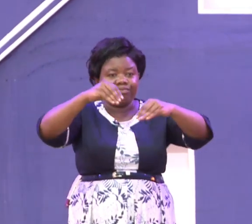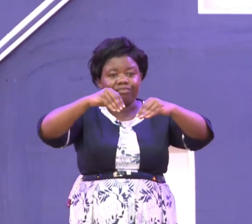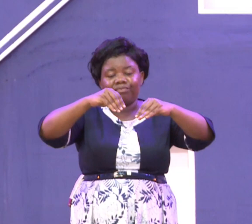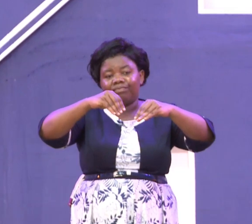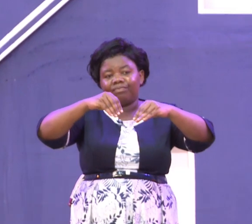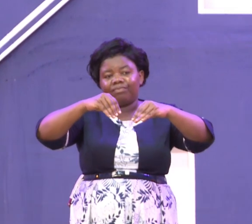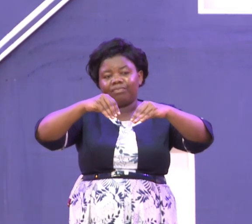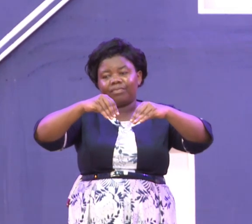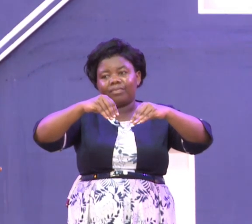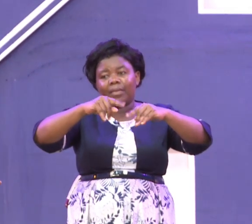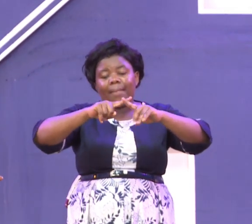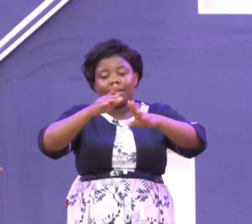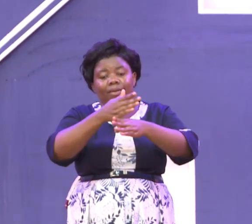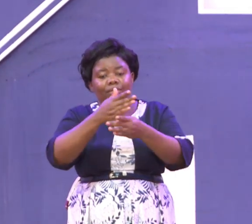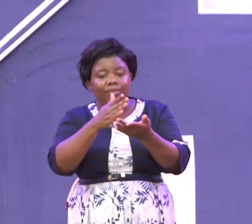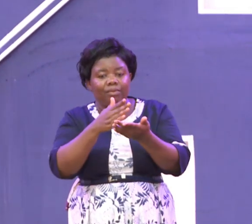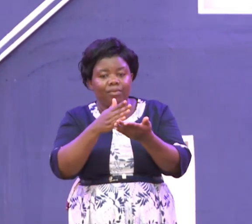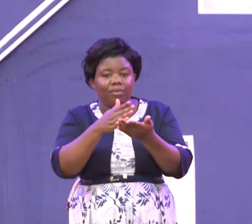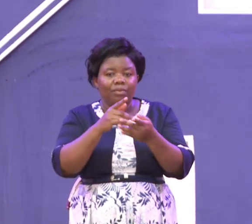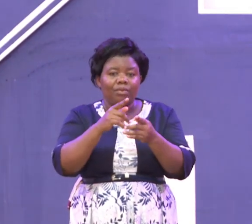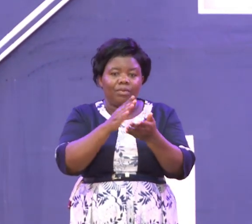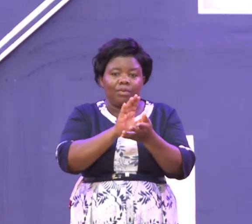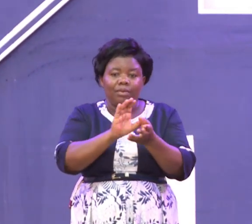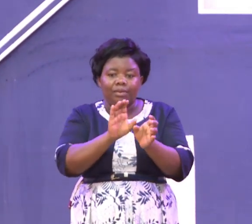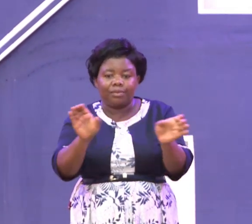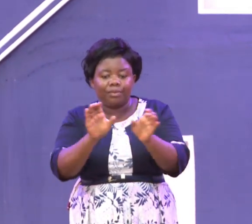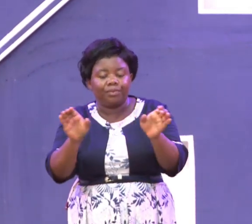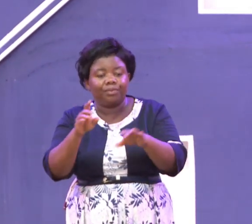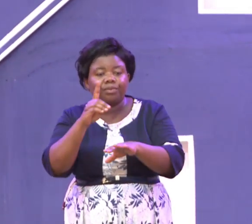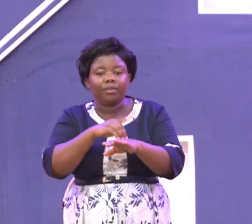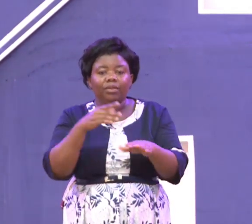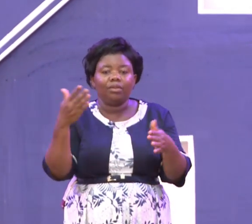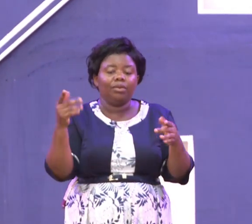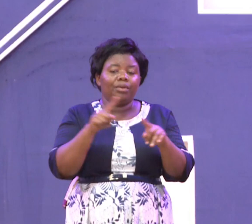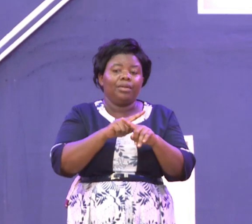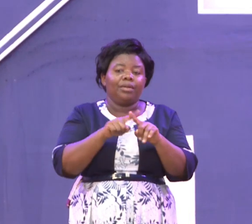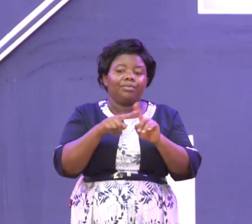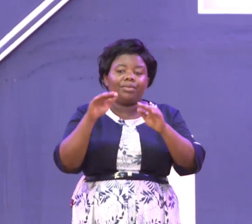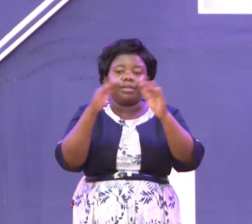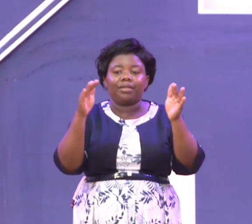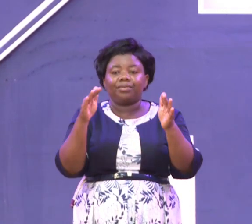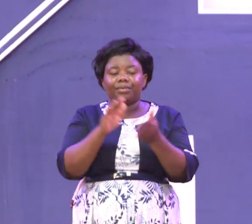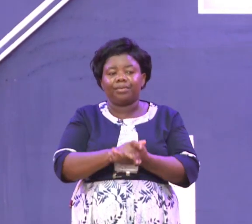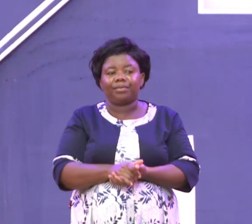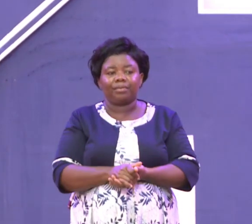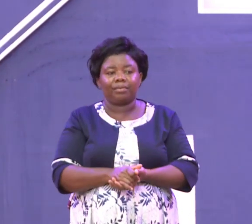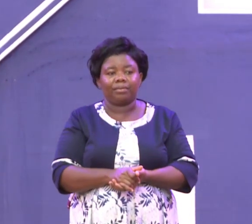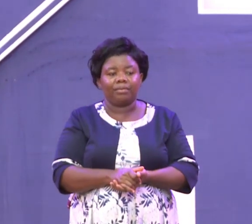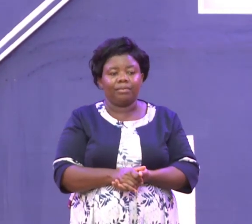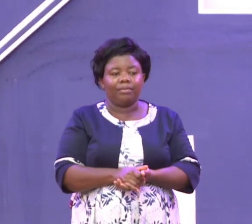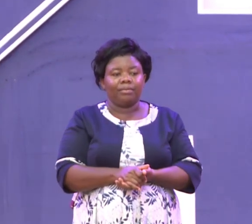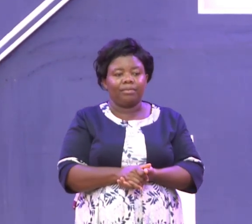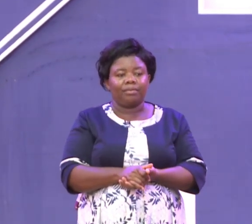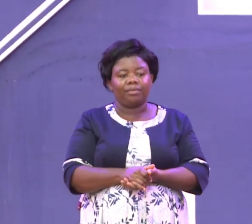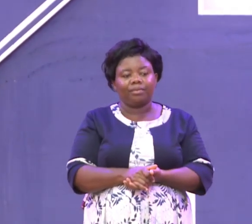byawali yawulibwa sinzira ku mitendere egy'enjawulo nga abaatusooka bwe baabyawula kati